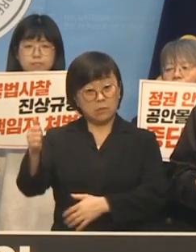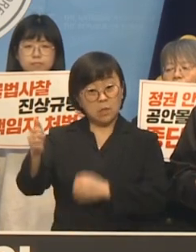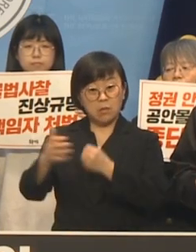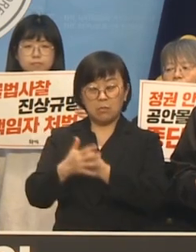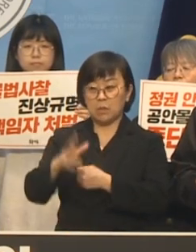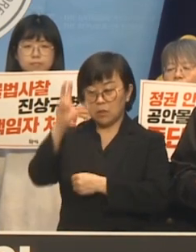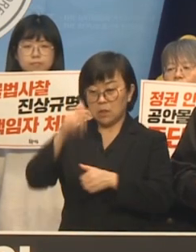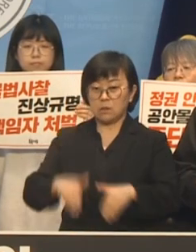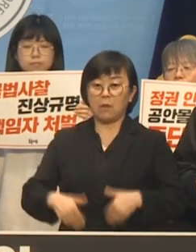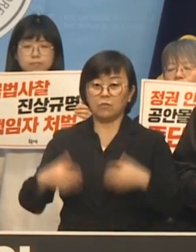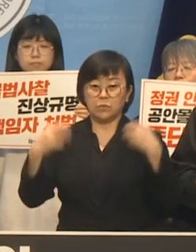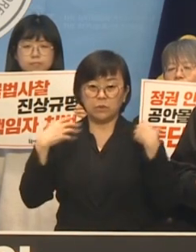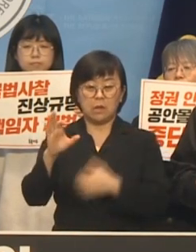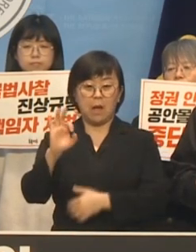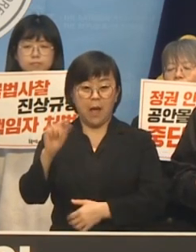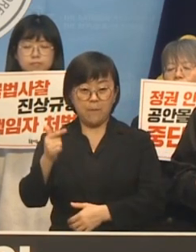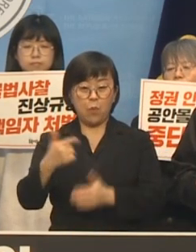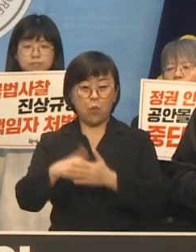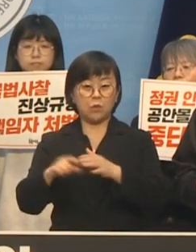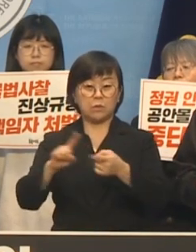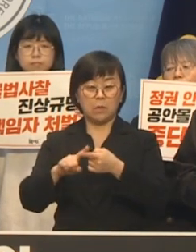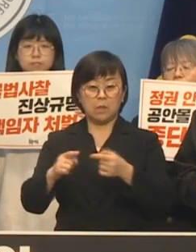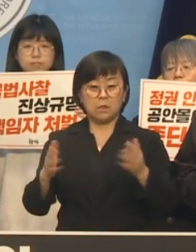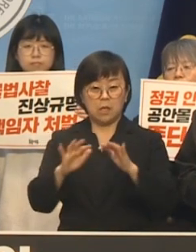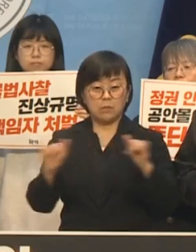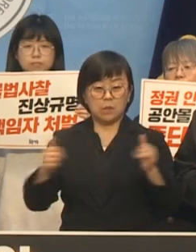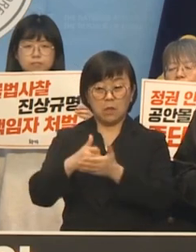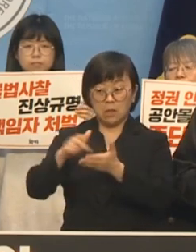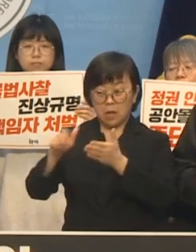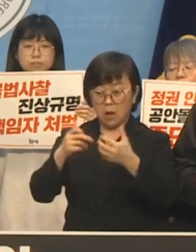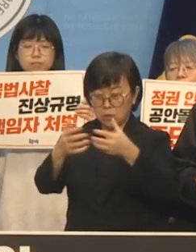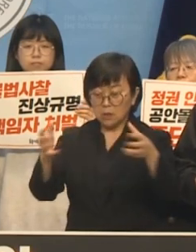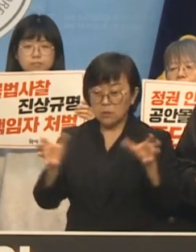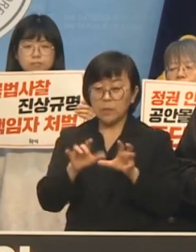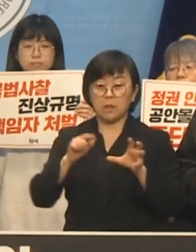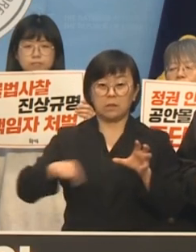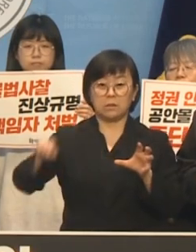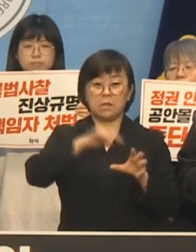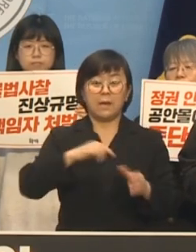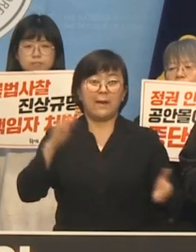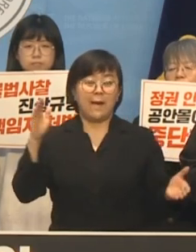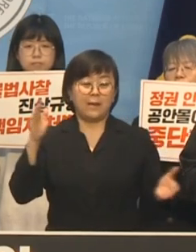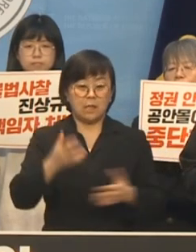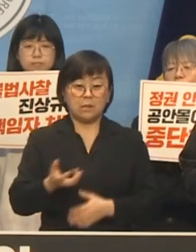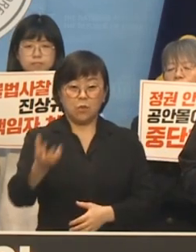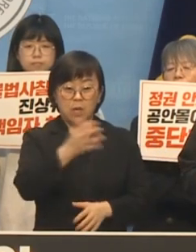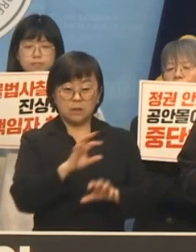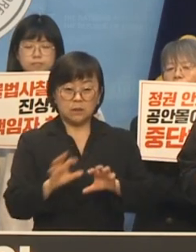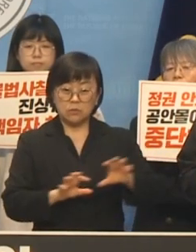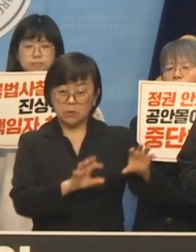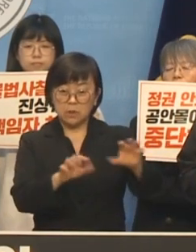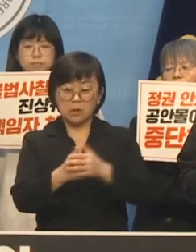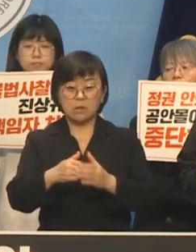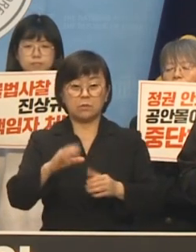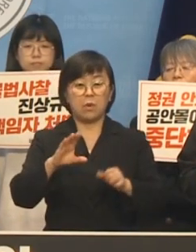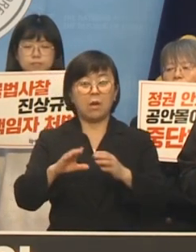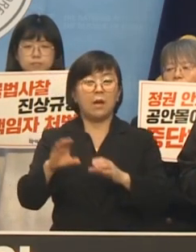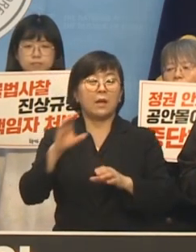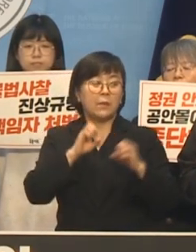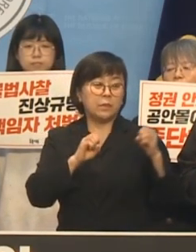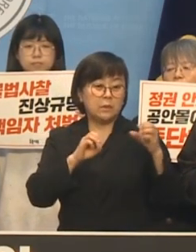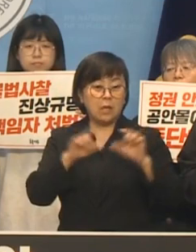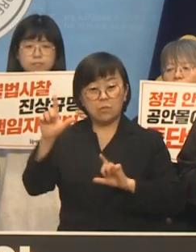경기 남부청 안보수사단 소속 인물들과 꾸린 카카오톡 단체방에서 학생들이 이동하는 장면, 카페에서 대화를